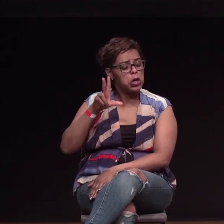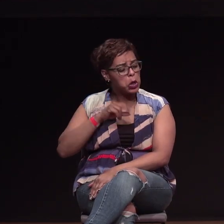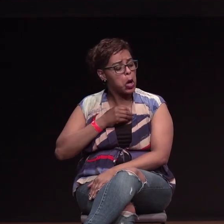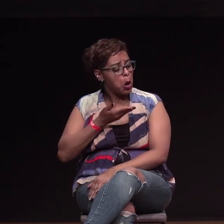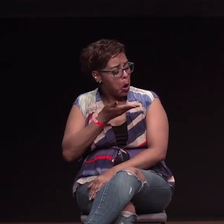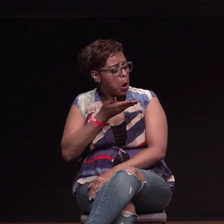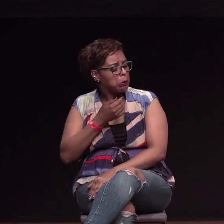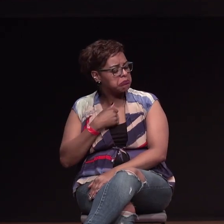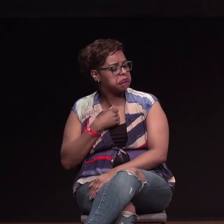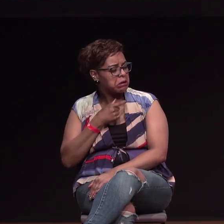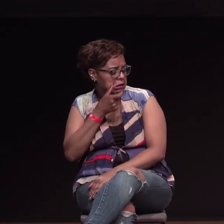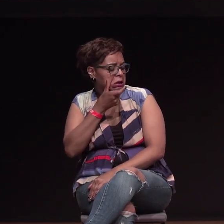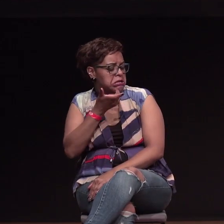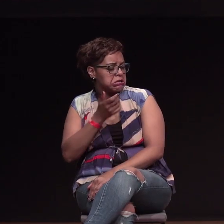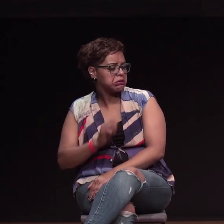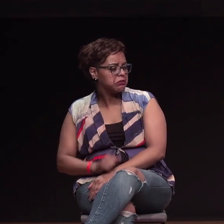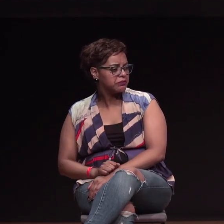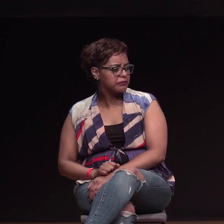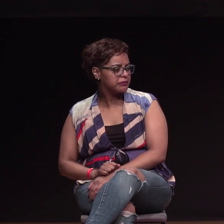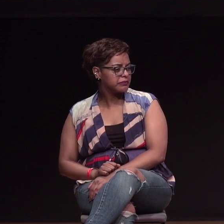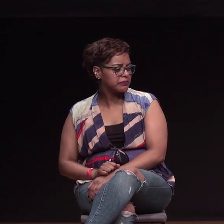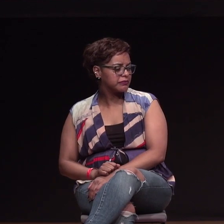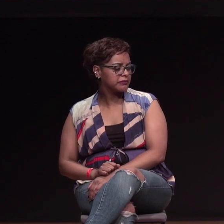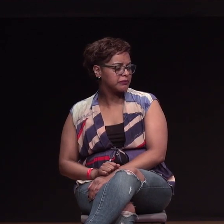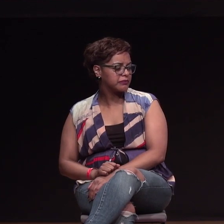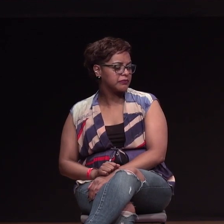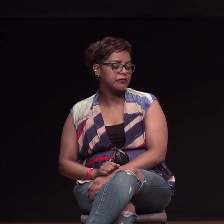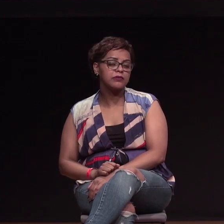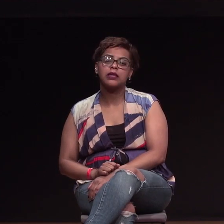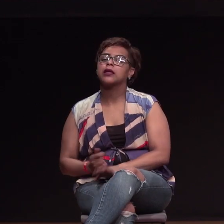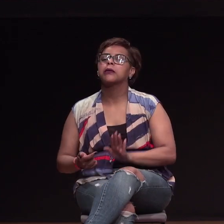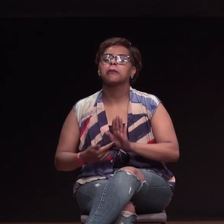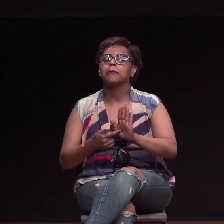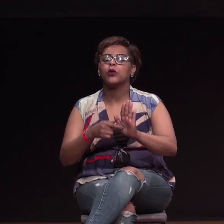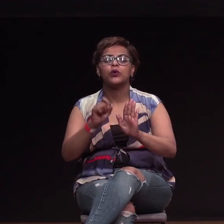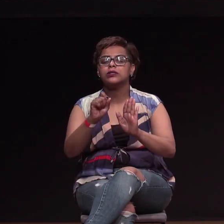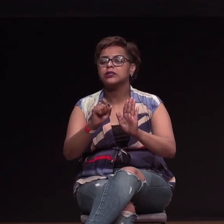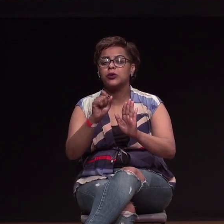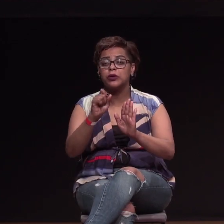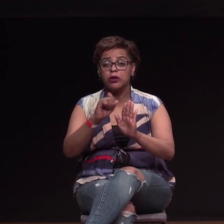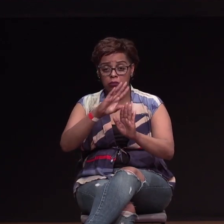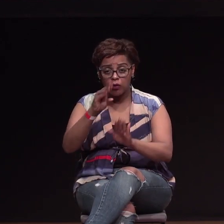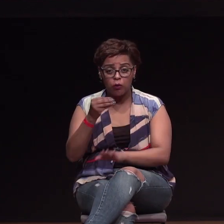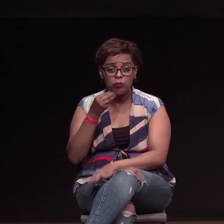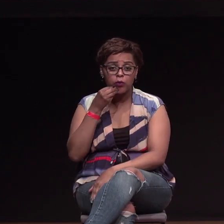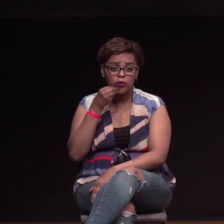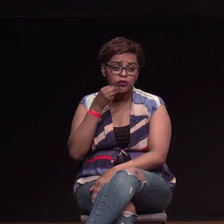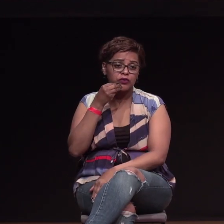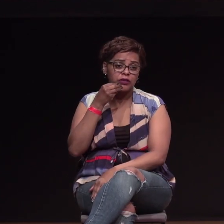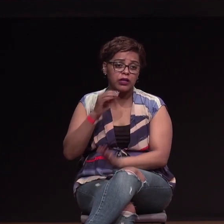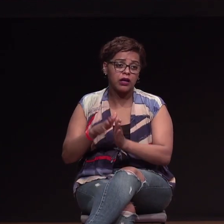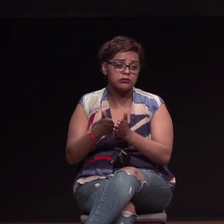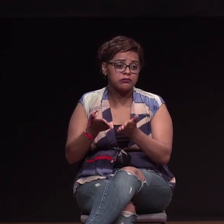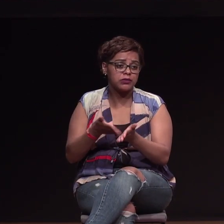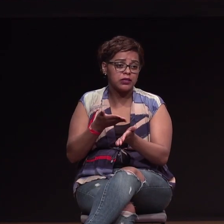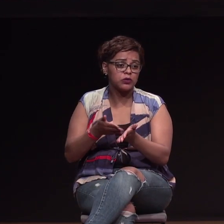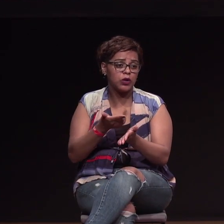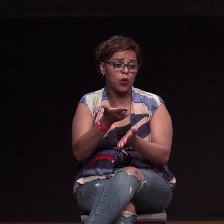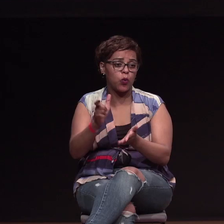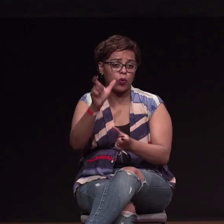ali, né? Que abre portas para outras leituras, para outros